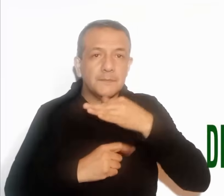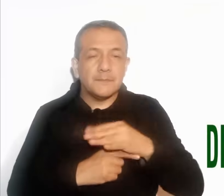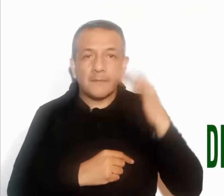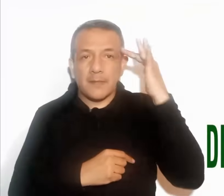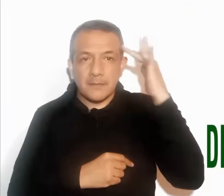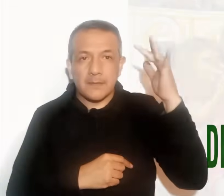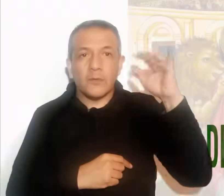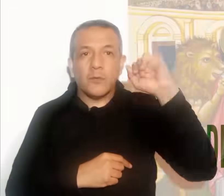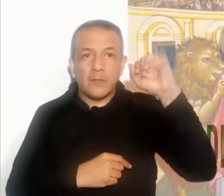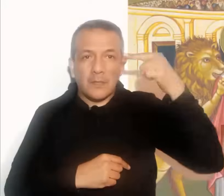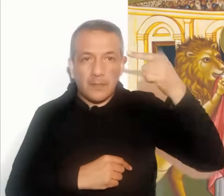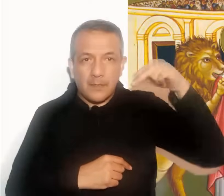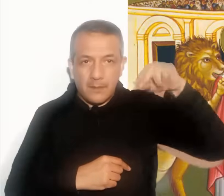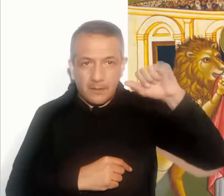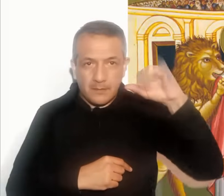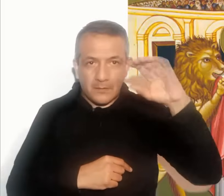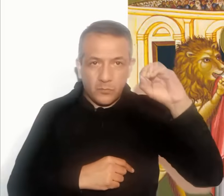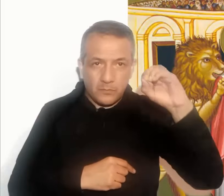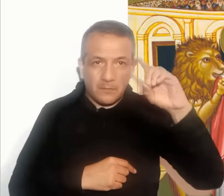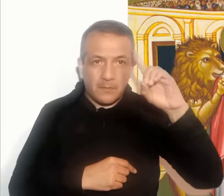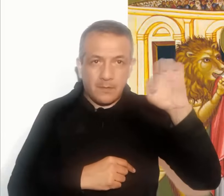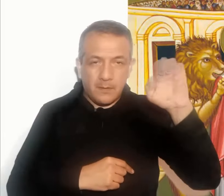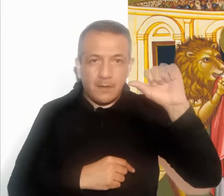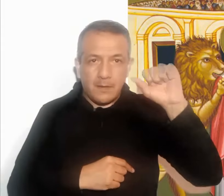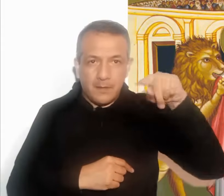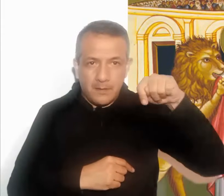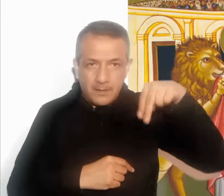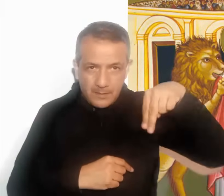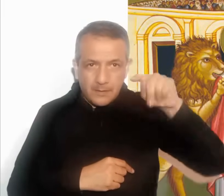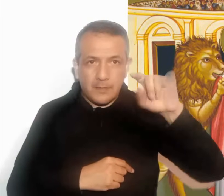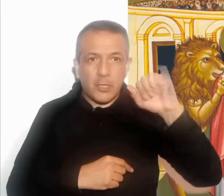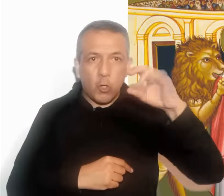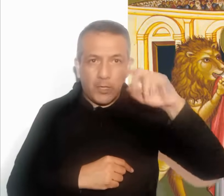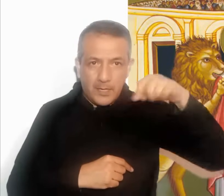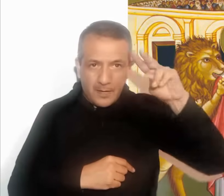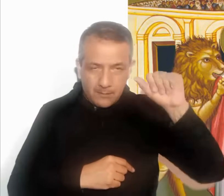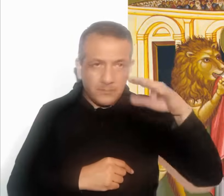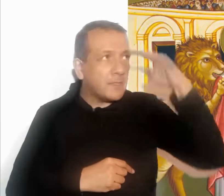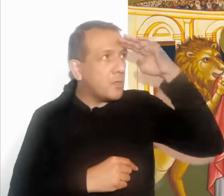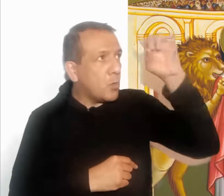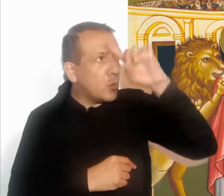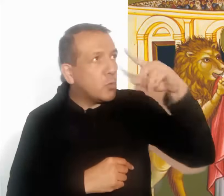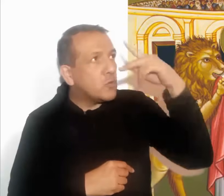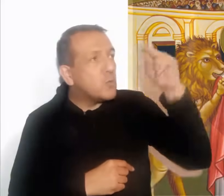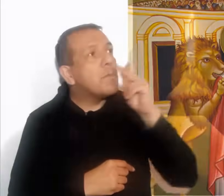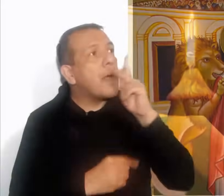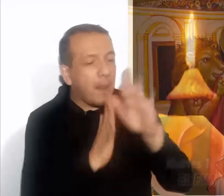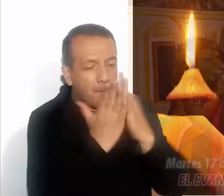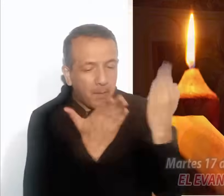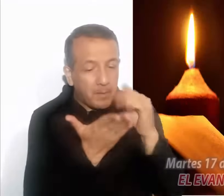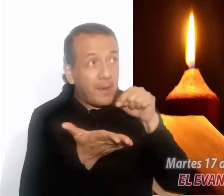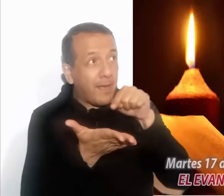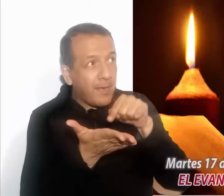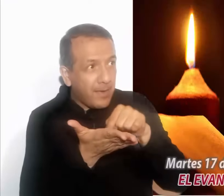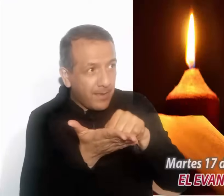El 17 de octubre, San Ignacio de Antioquía. Señor, tu palabra que es viva y